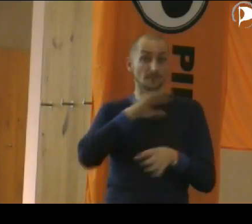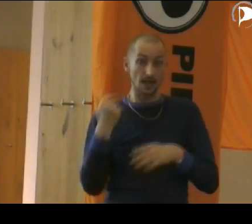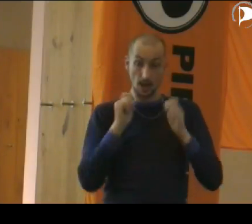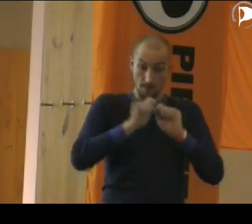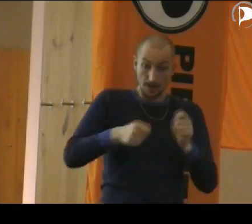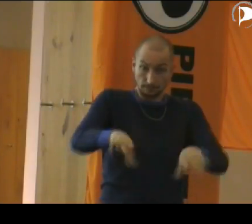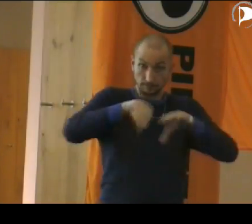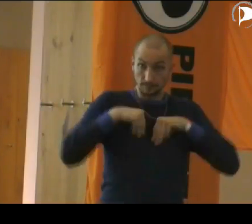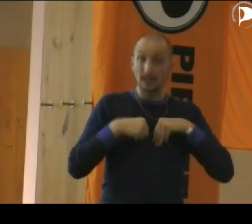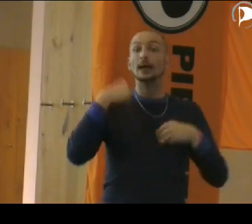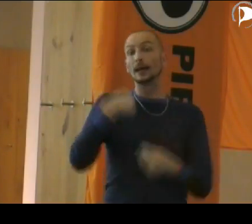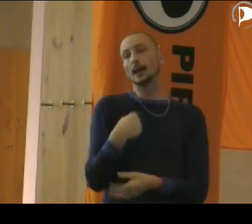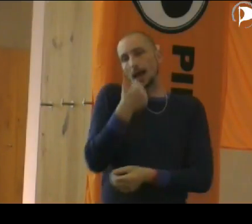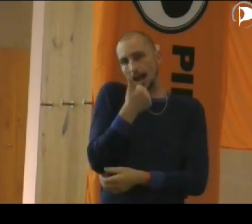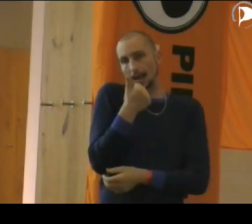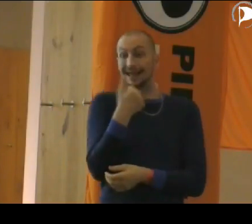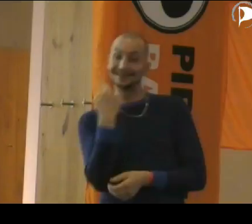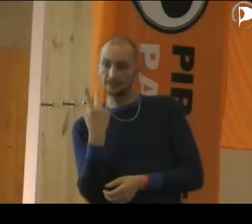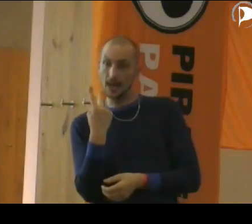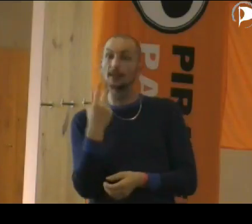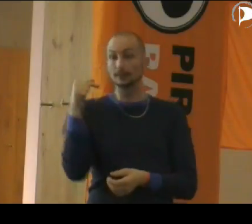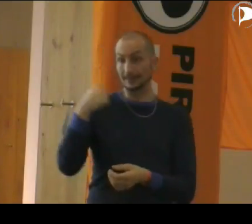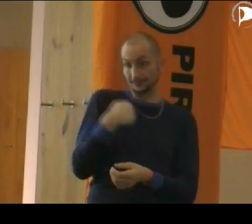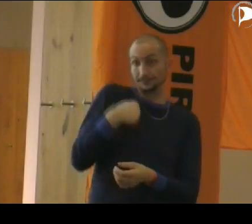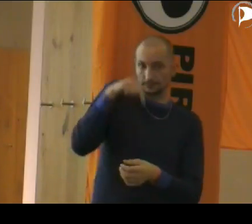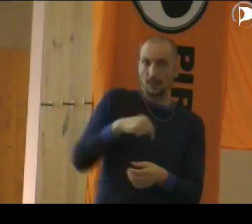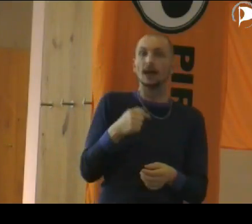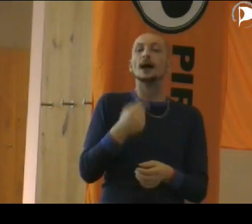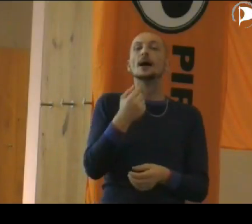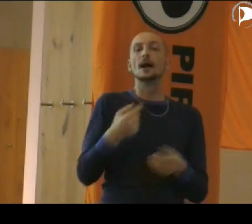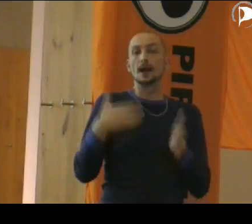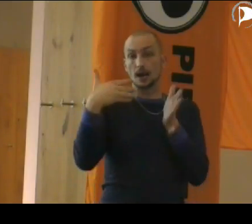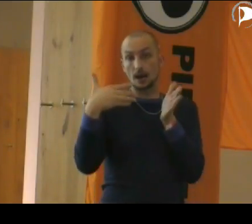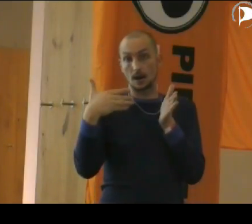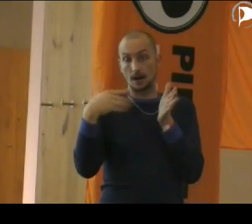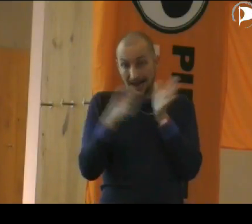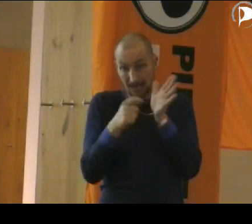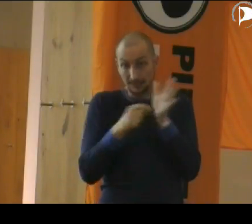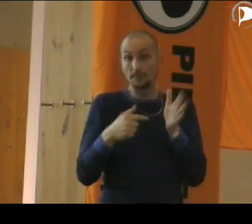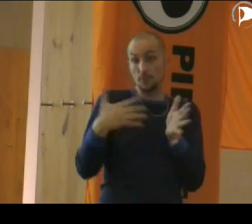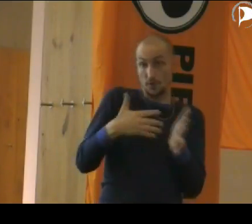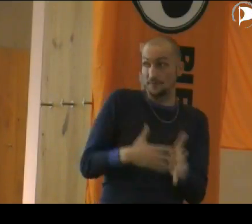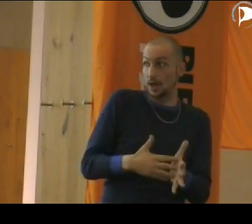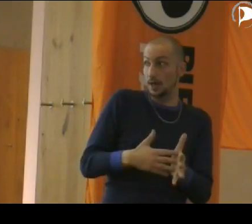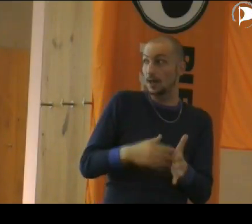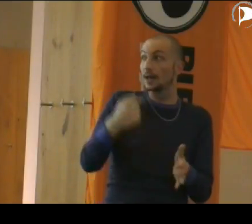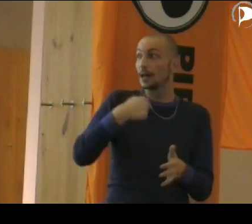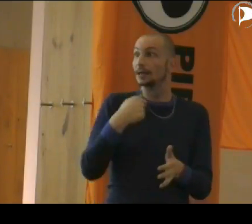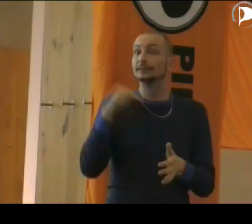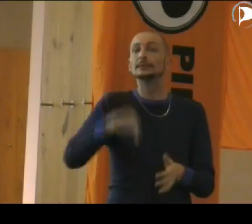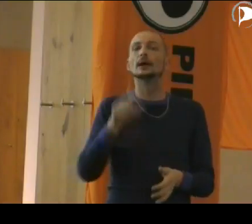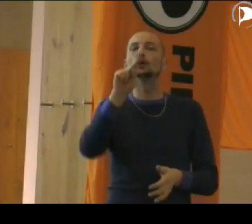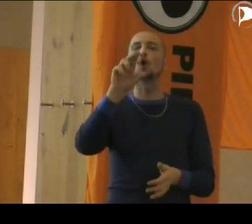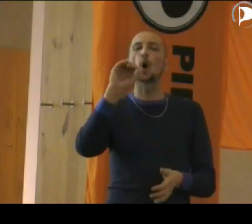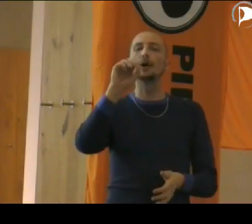derzeit einer von zwei kassenprüfern im kreis laufen konstanz in finanz beauftragter der ist regionalverband